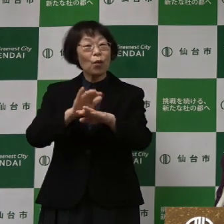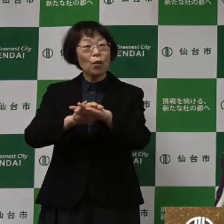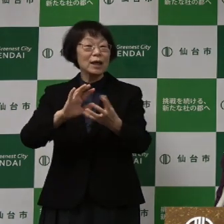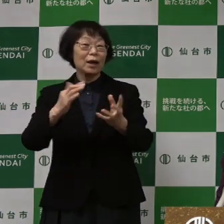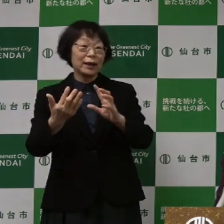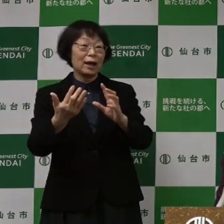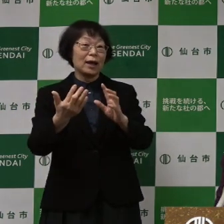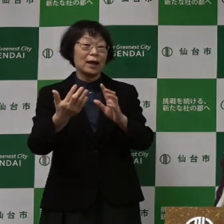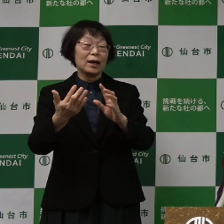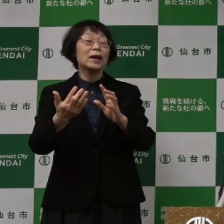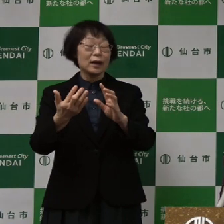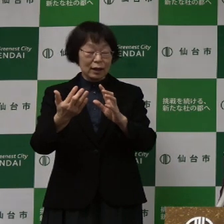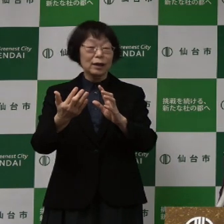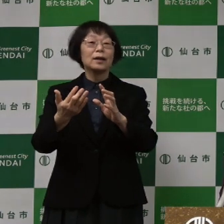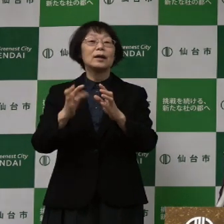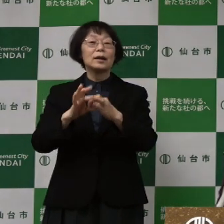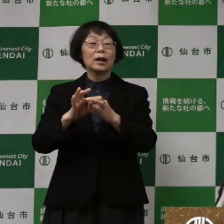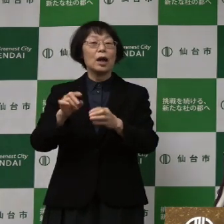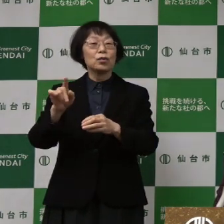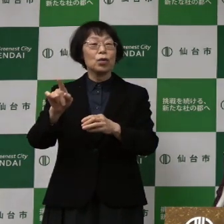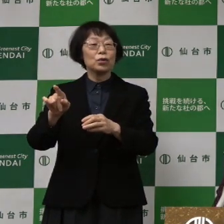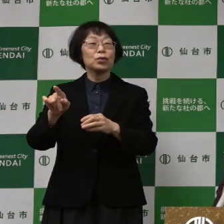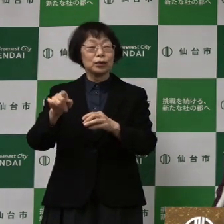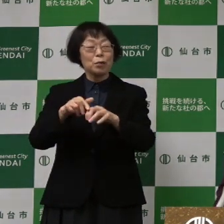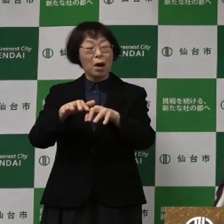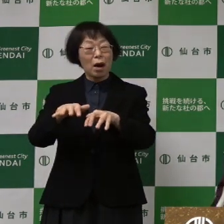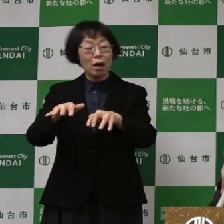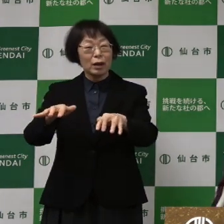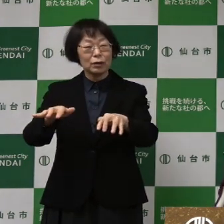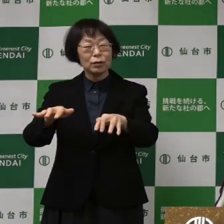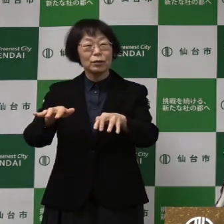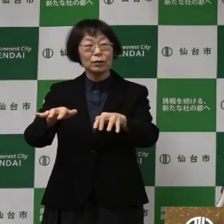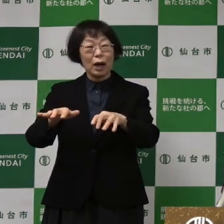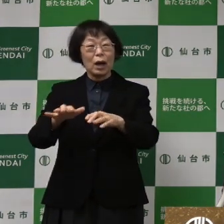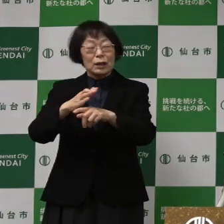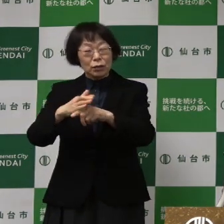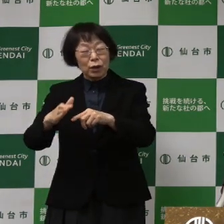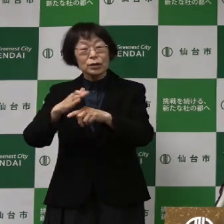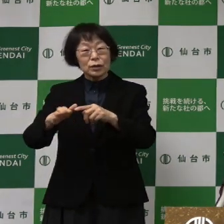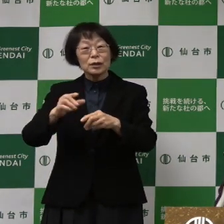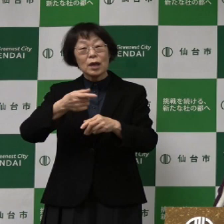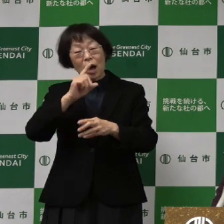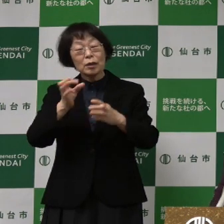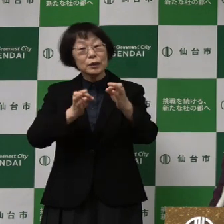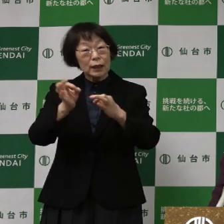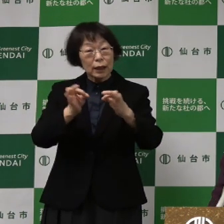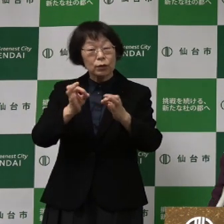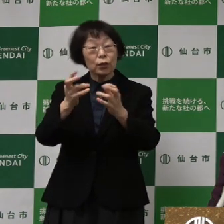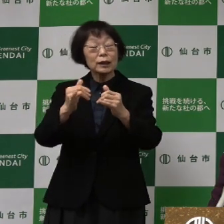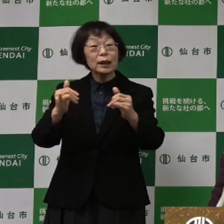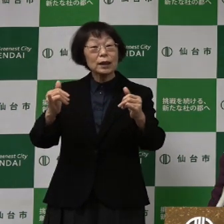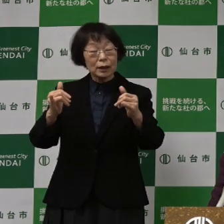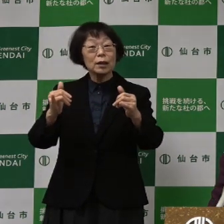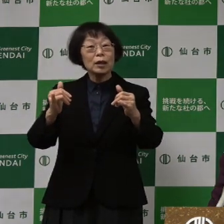ないかとも思えですね、こういう影響がじわじわじわじわと地元の飲食店関連事業者の方々